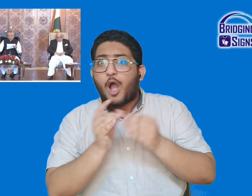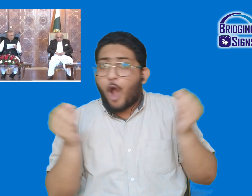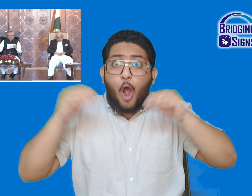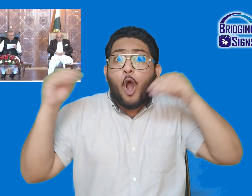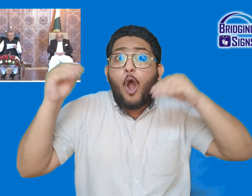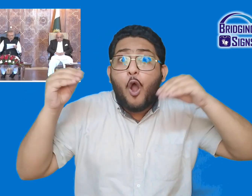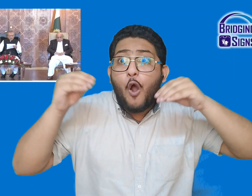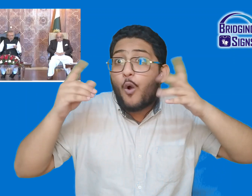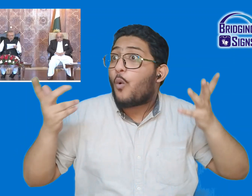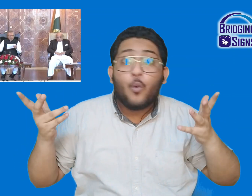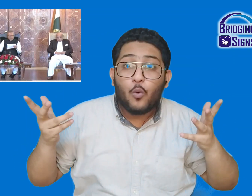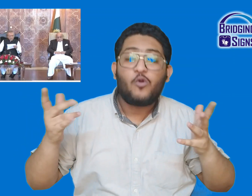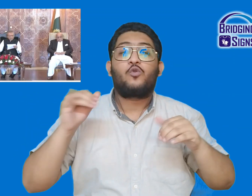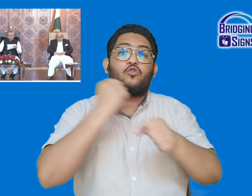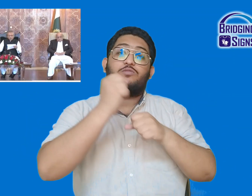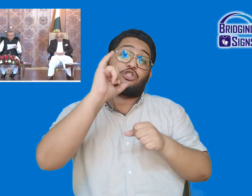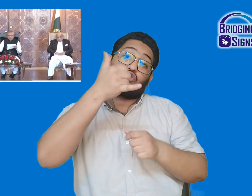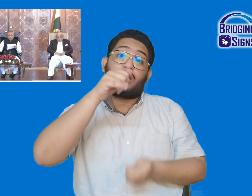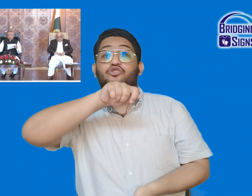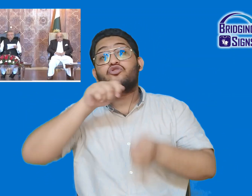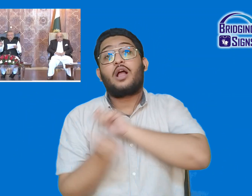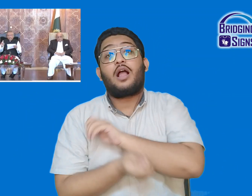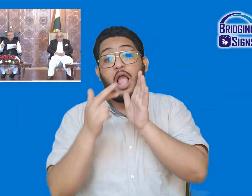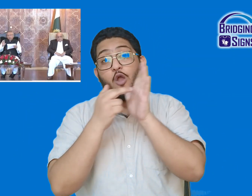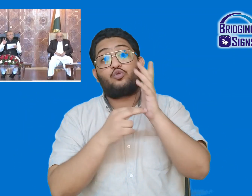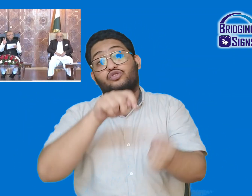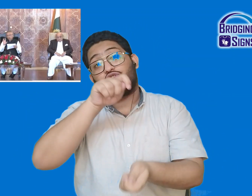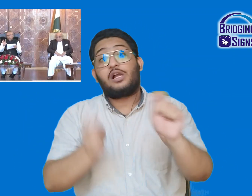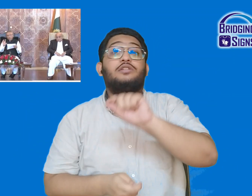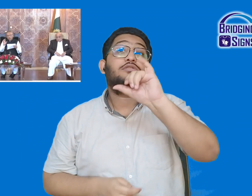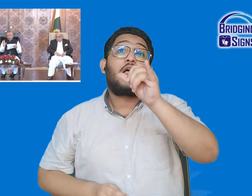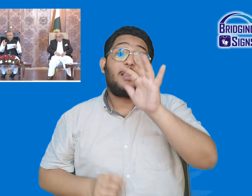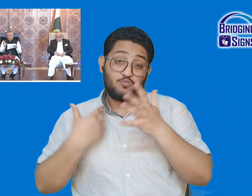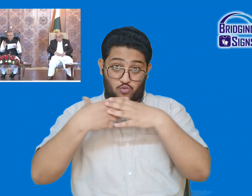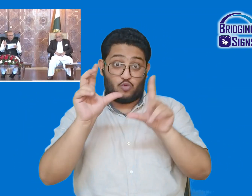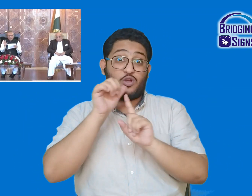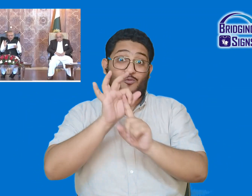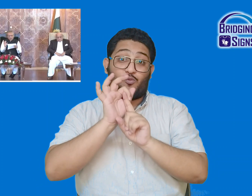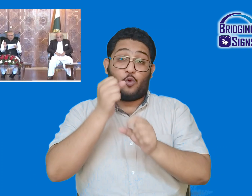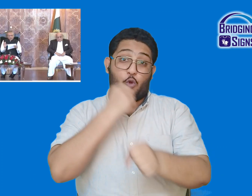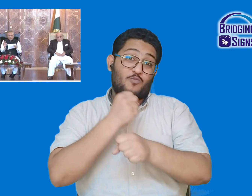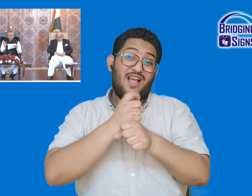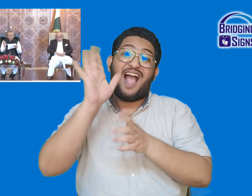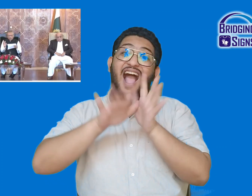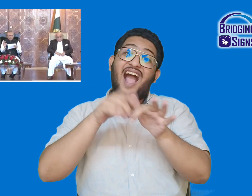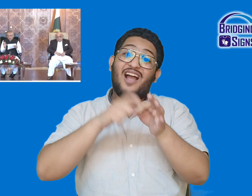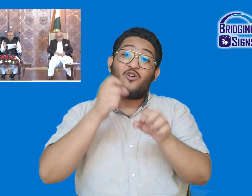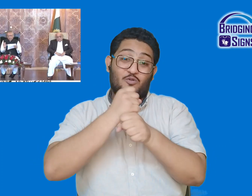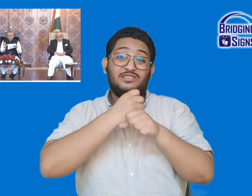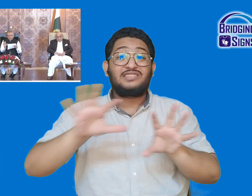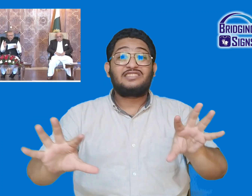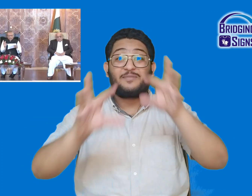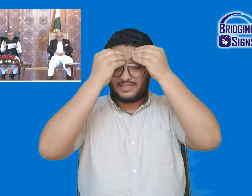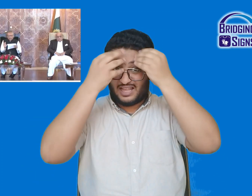بھی مختصر کر سکتے ہیں. اس بات کا بھی حکومت کو اختیار ہے, یہ بہت ضروری بات اور بھی ہے کہ اس بات کا بھی حکومت کو اختیار